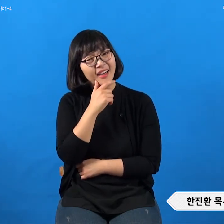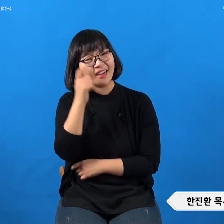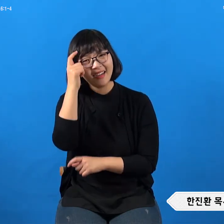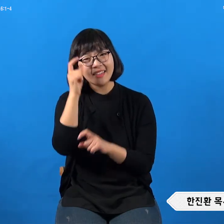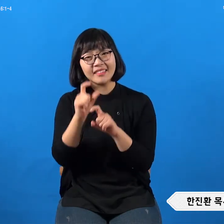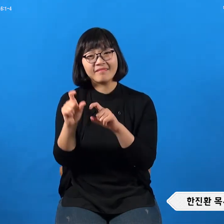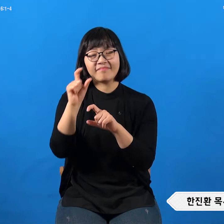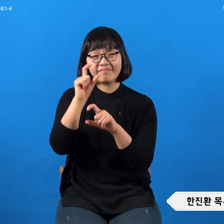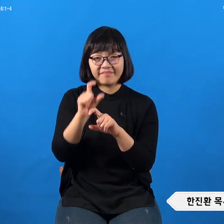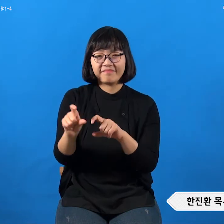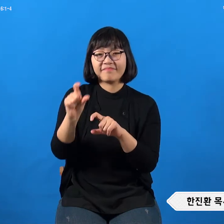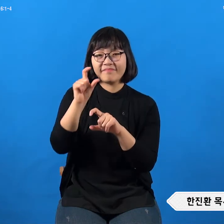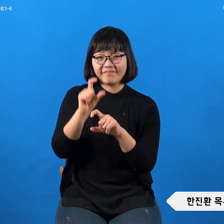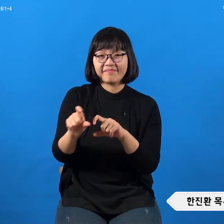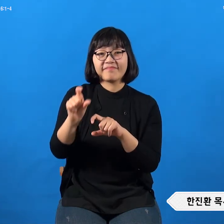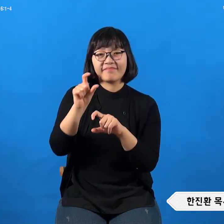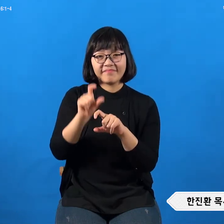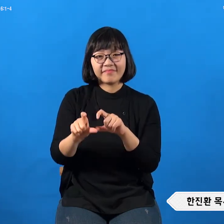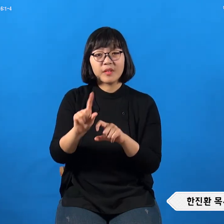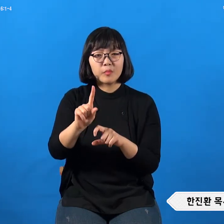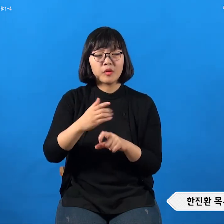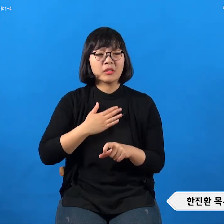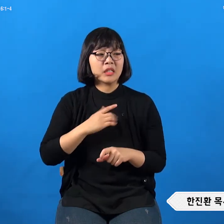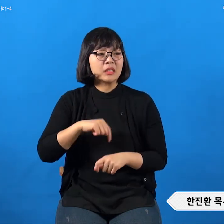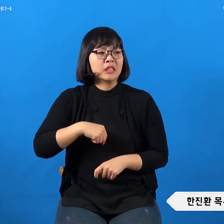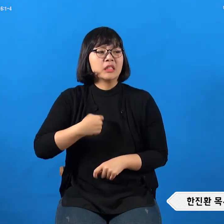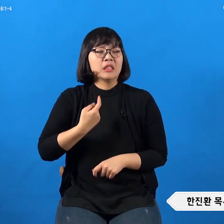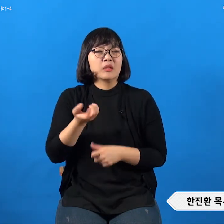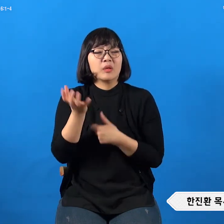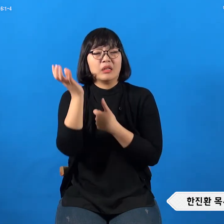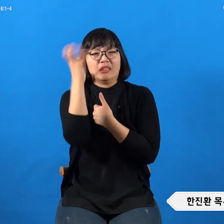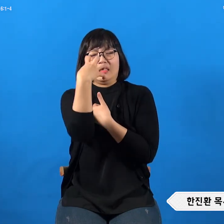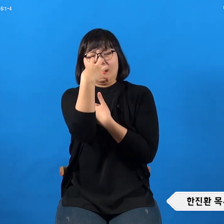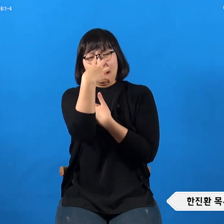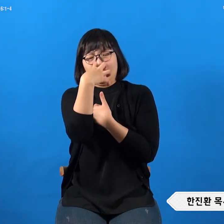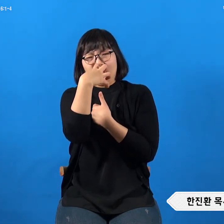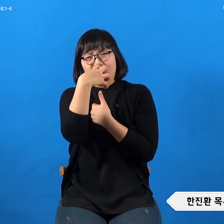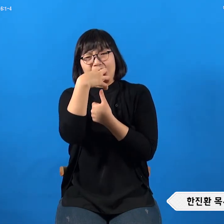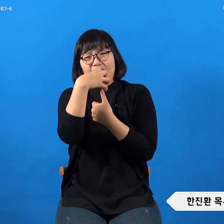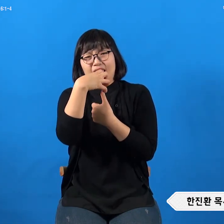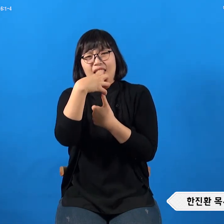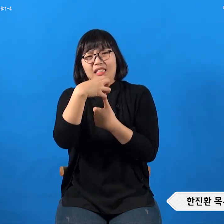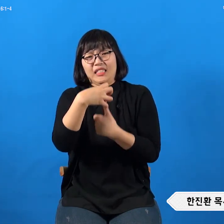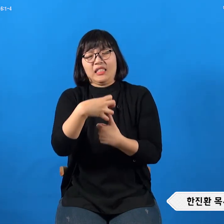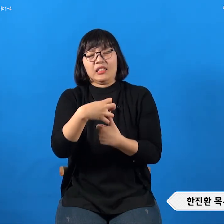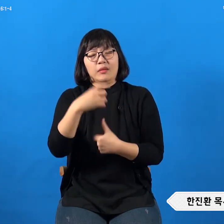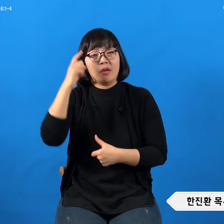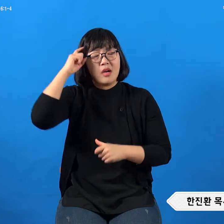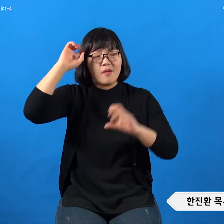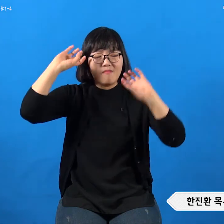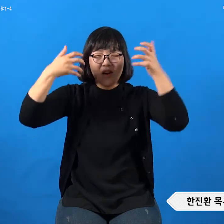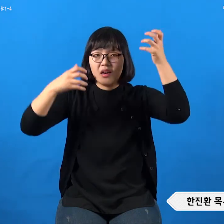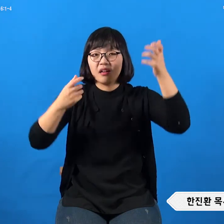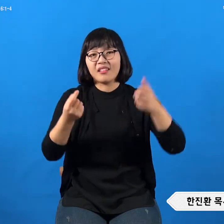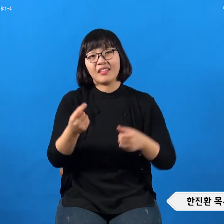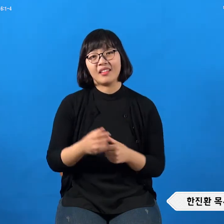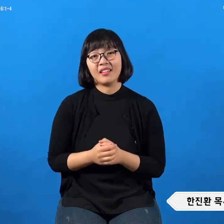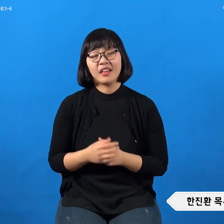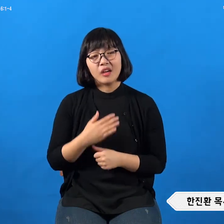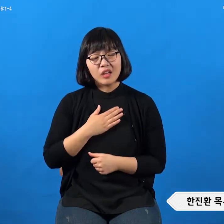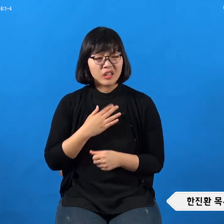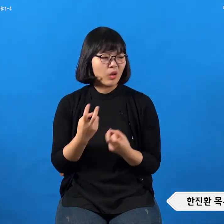그렇게 자꾸 자기를 옥죄다 보면 머리가 터질 것 같습니다. 도대체 어느 선에서 내가